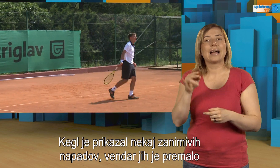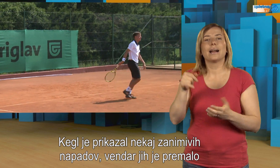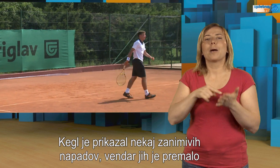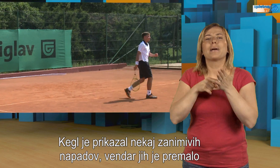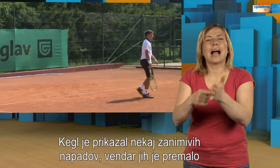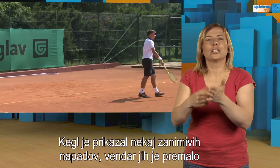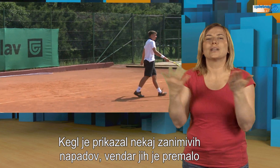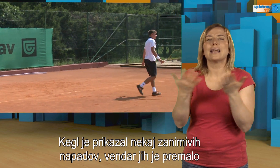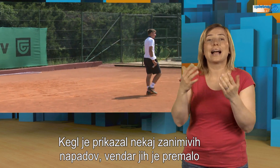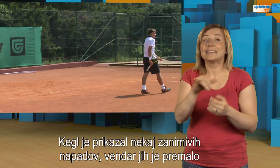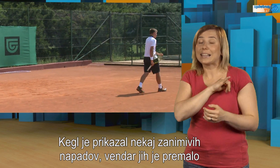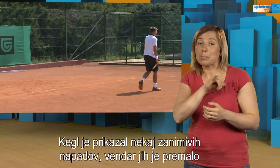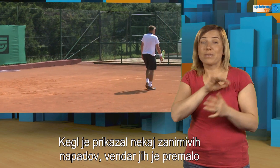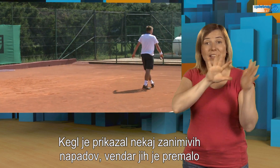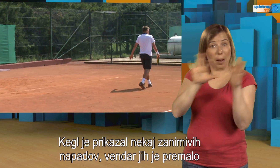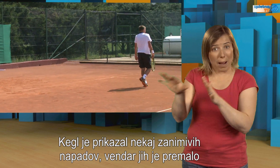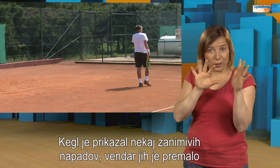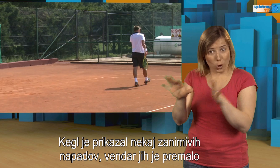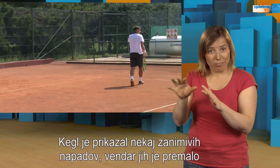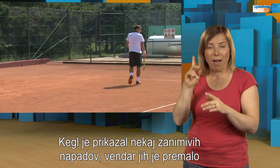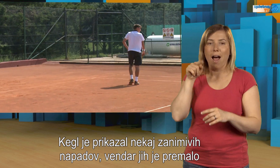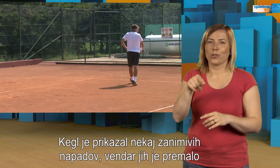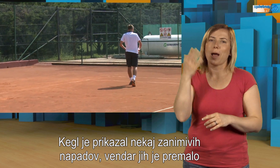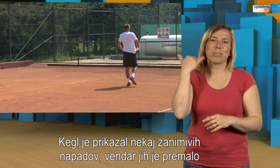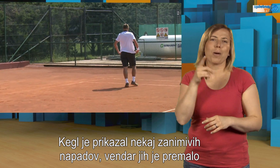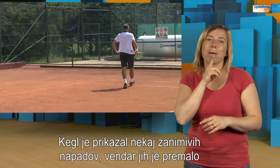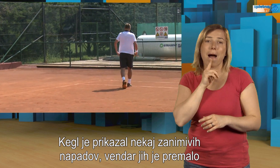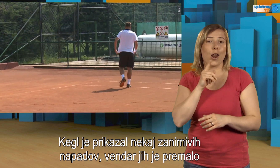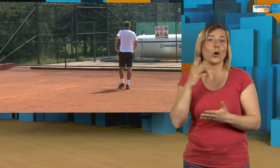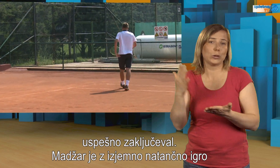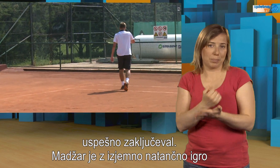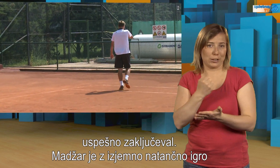Kegel je prikazal nekaj zanimivih napadov, vendar jih je premalo uspešno zaključeval.